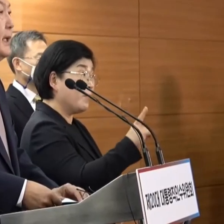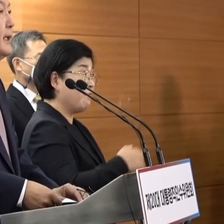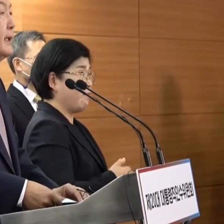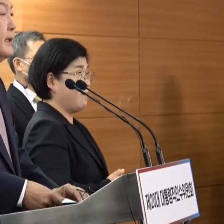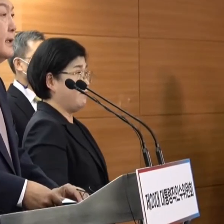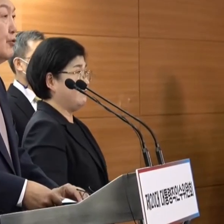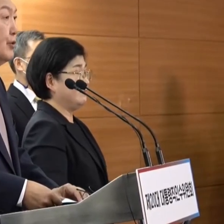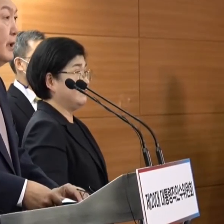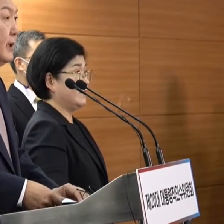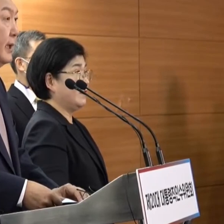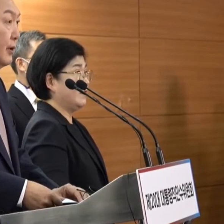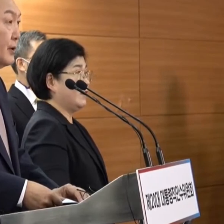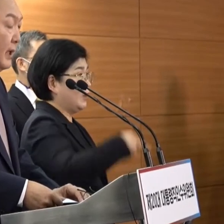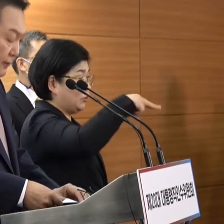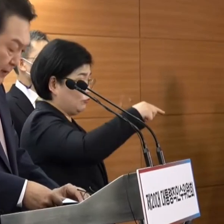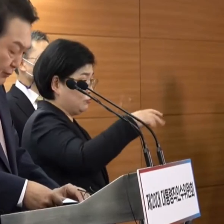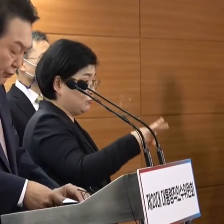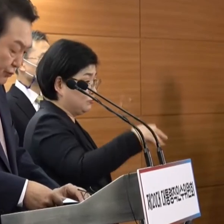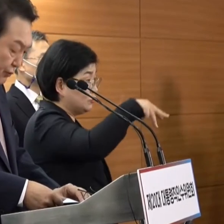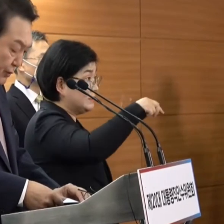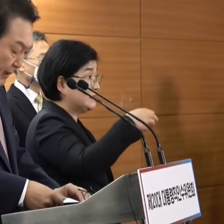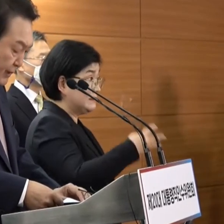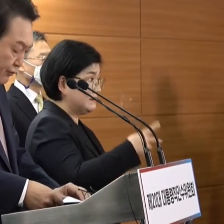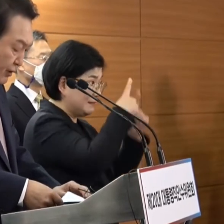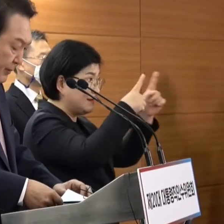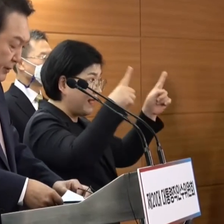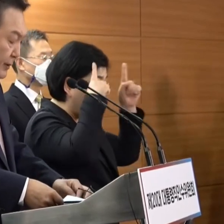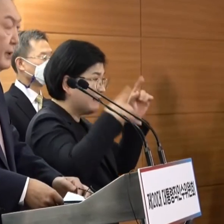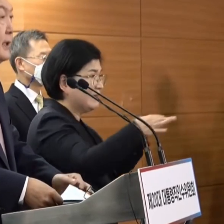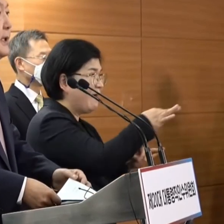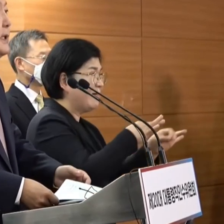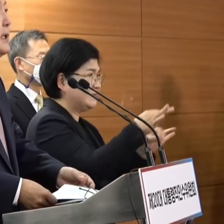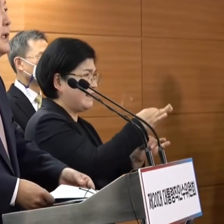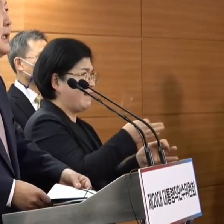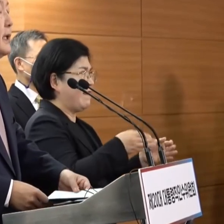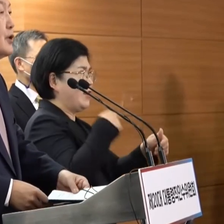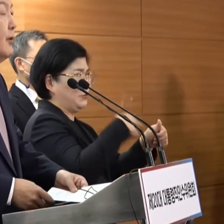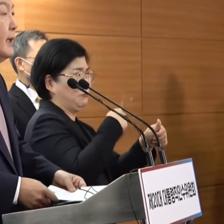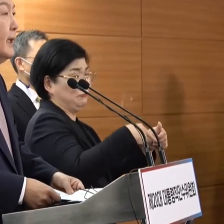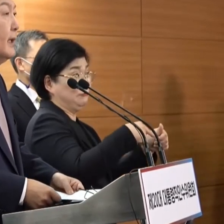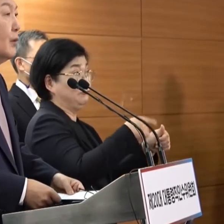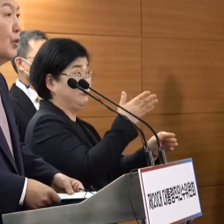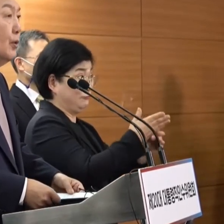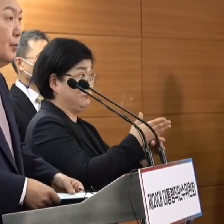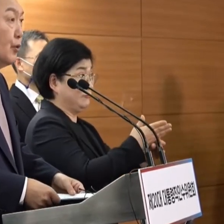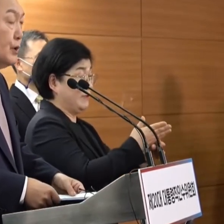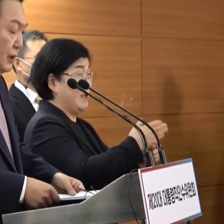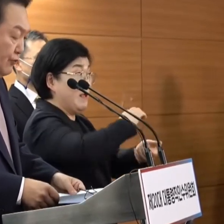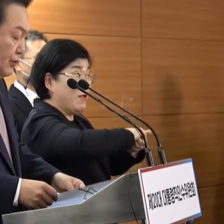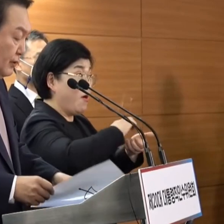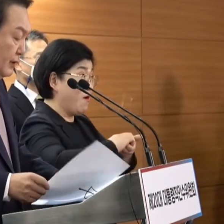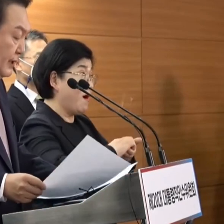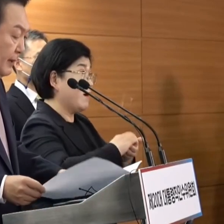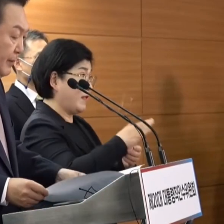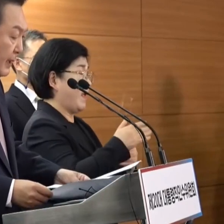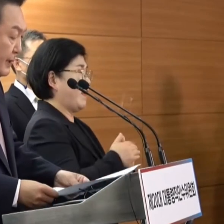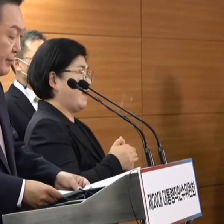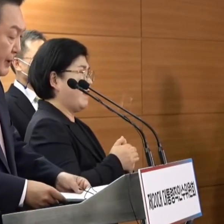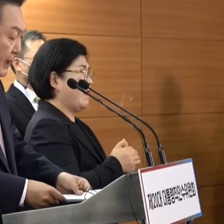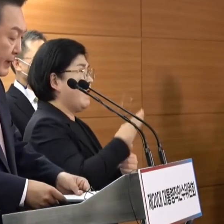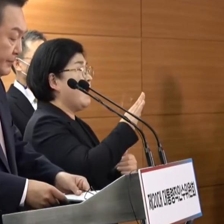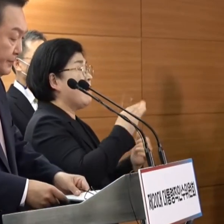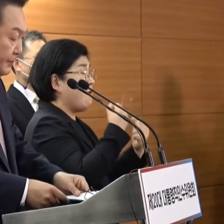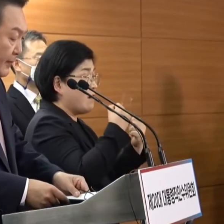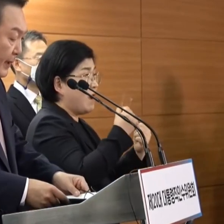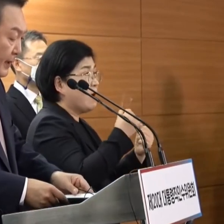현재 숭실대 경제학과 교수로 재직 중이며 청와대 고용복지수석을 지낸 바